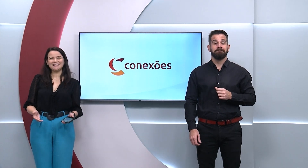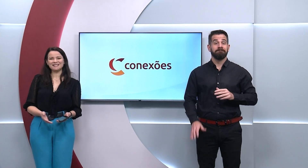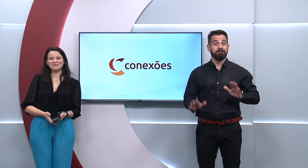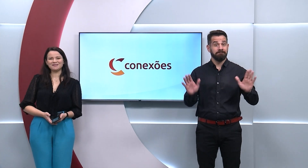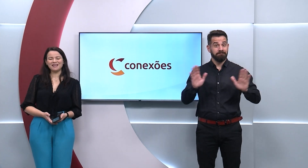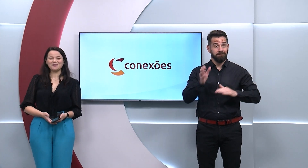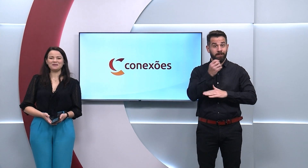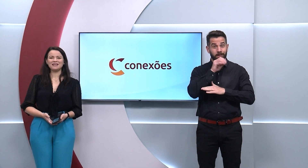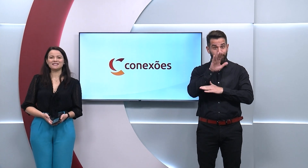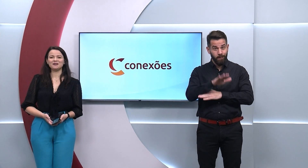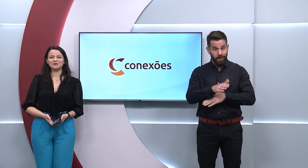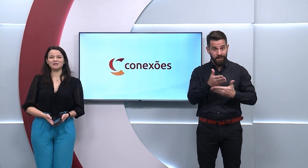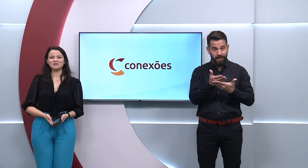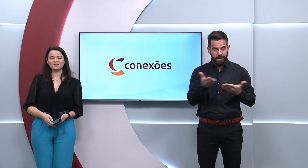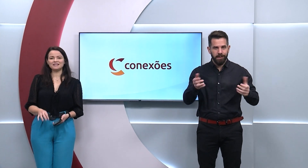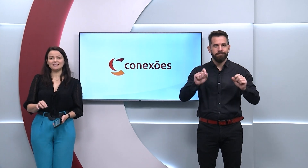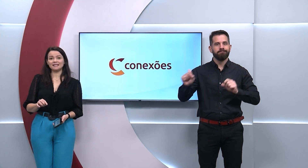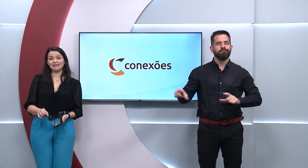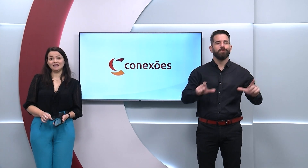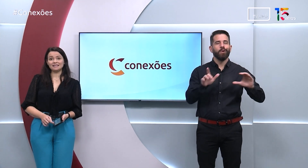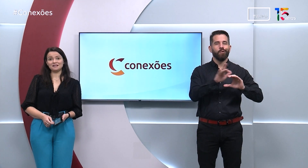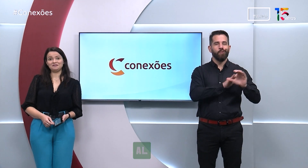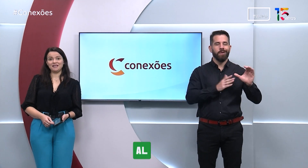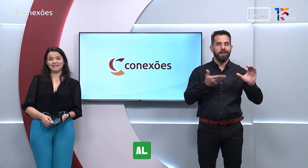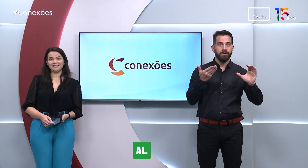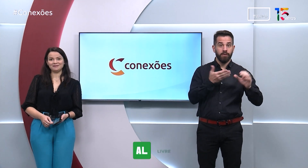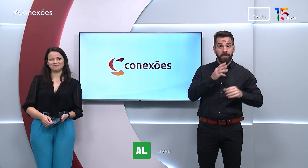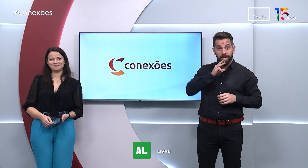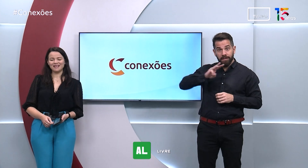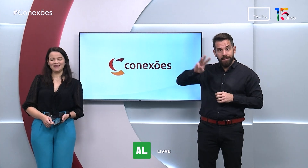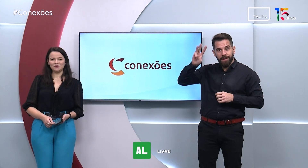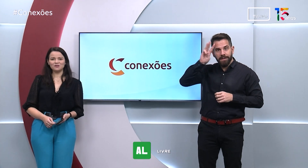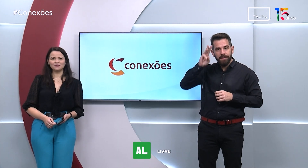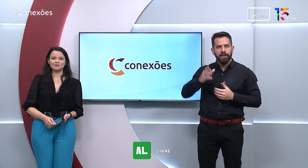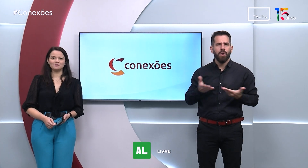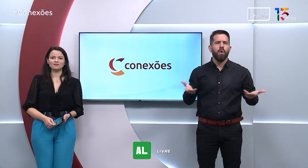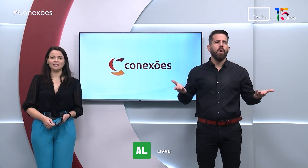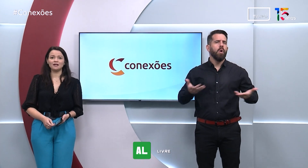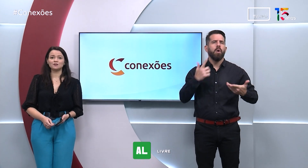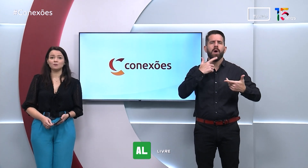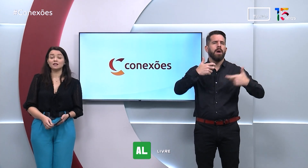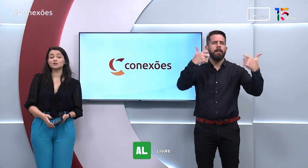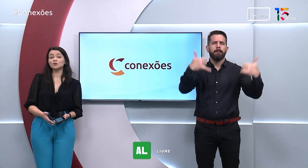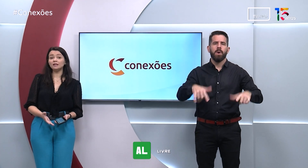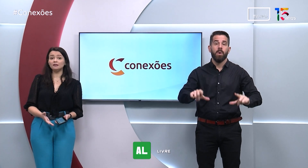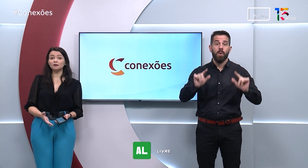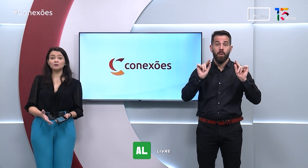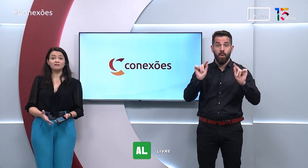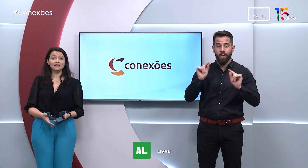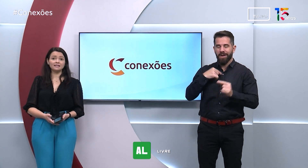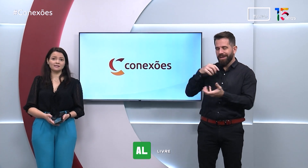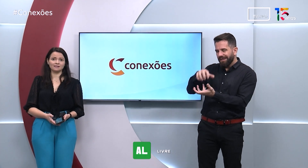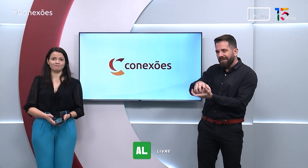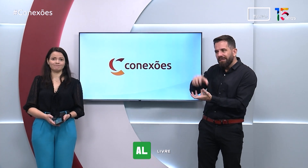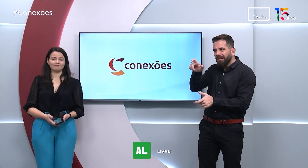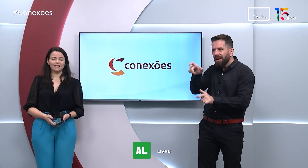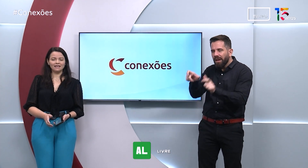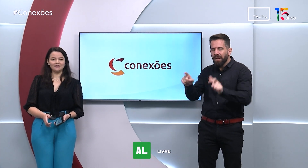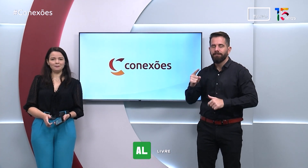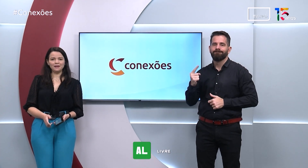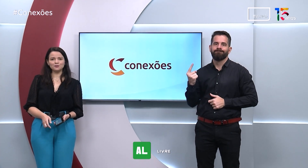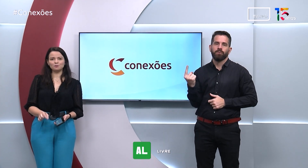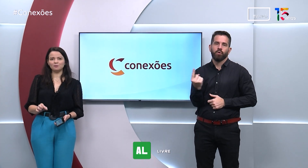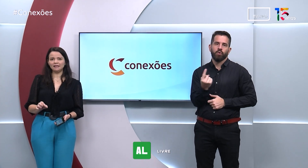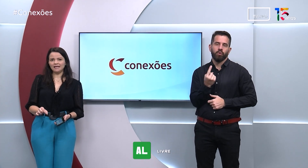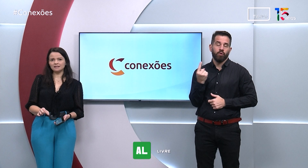Boa tarde! Começa agora o Conexões dessa terça-feira. E hoje nós vamos falar sobre a solidão na velhice